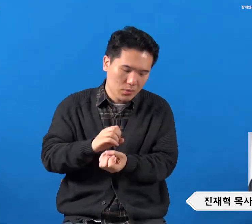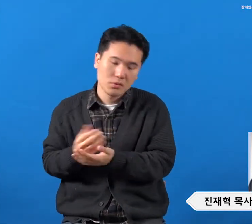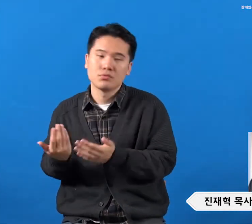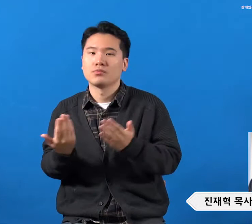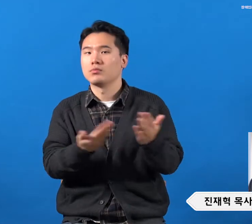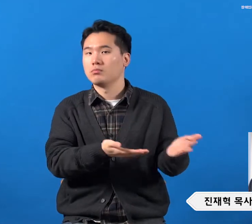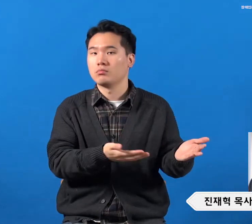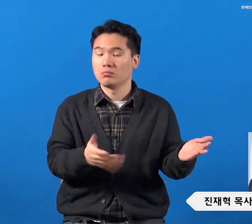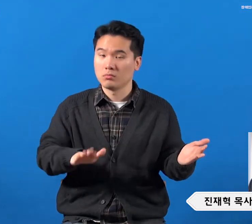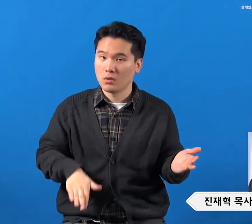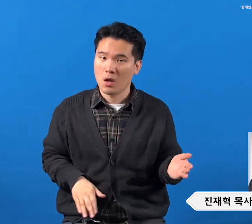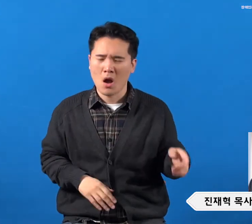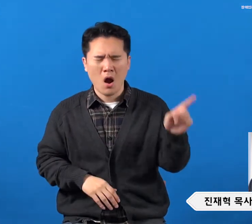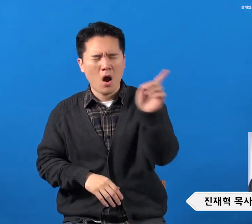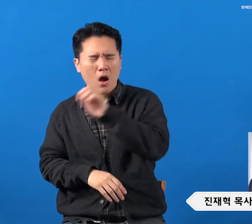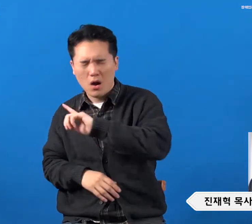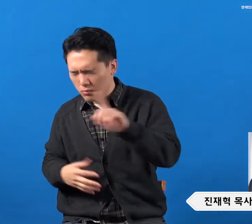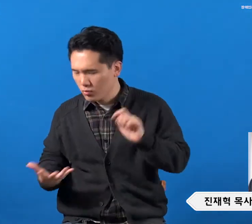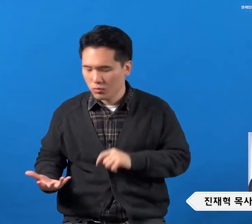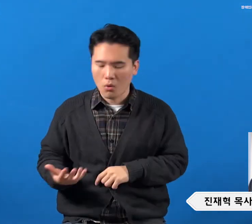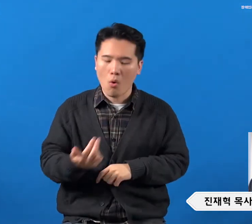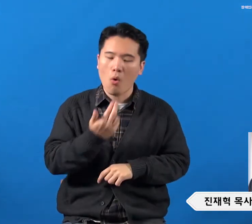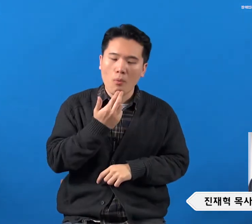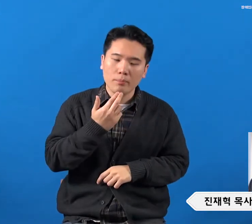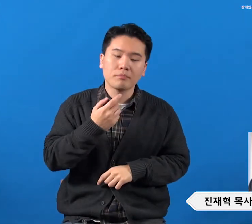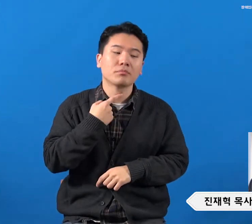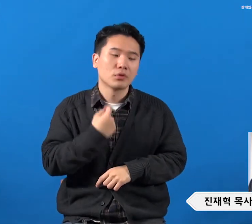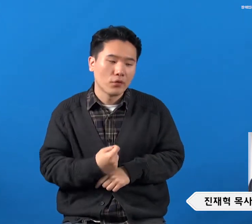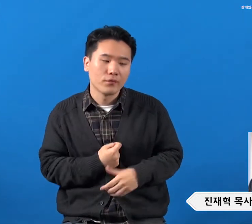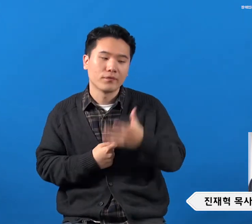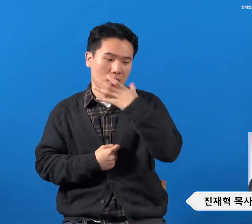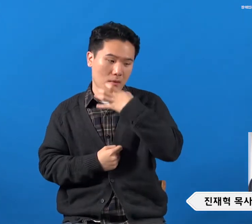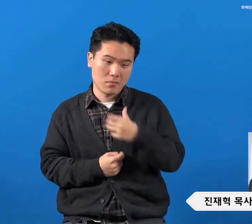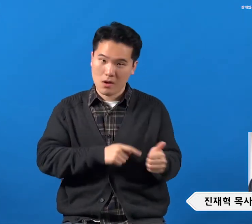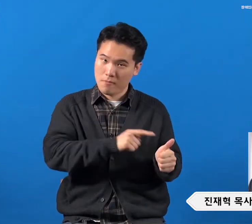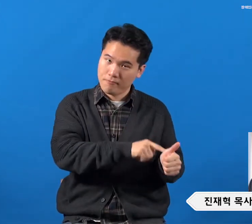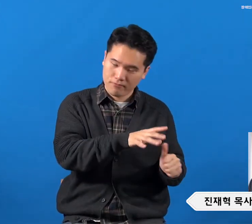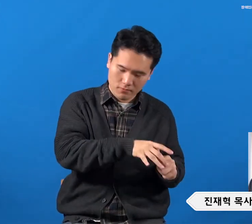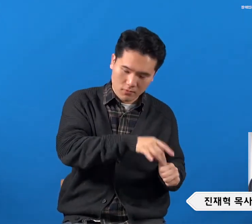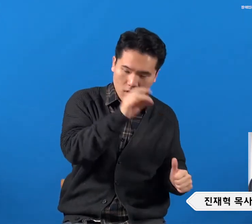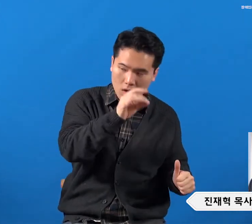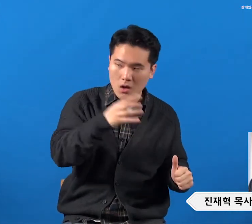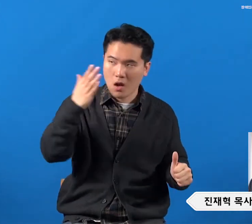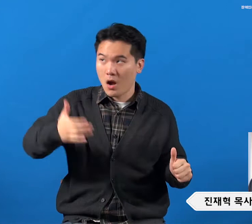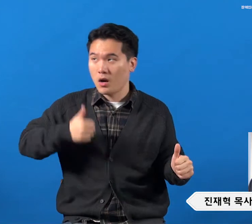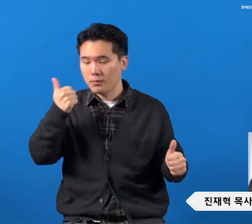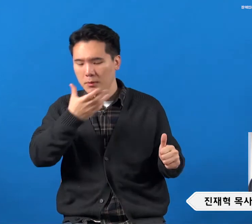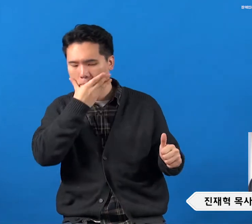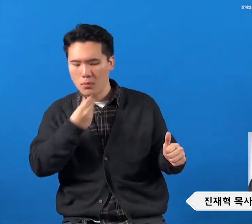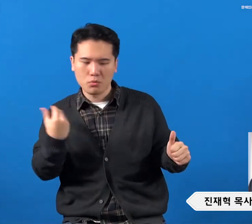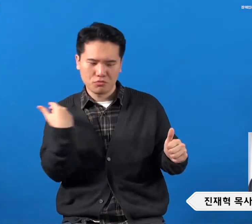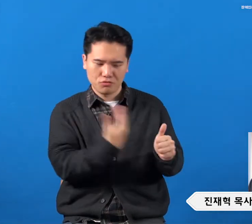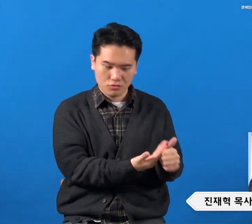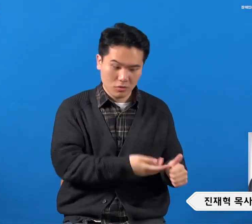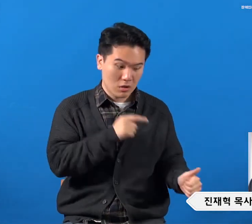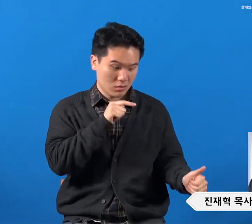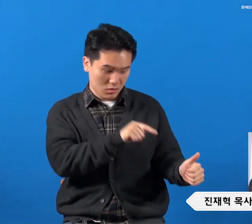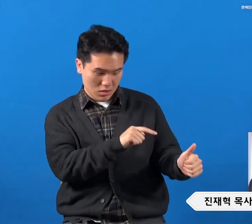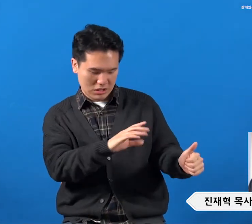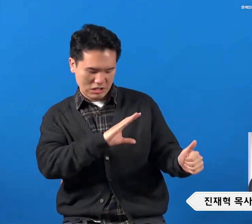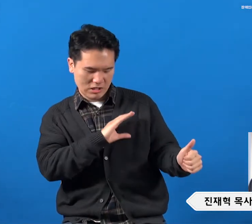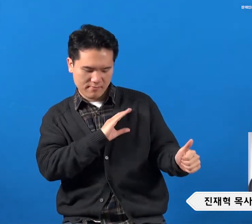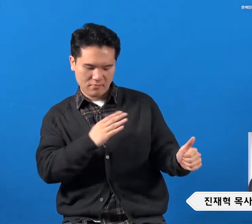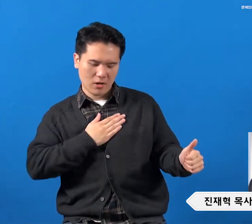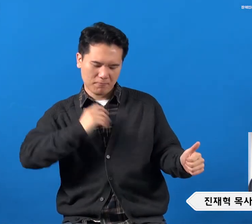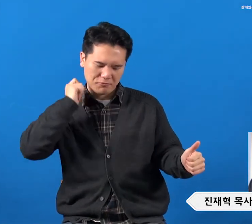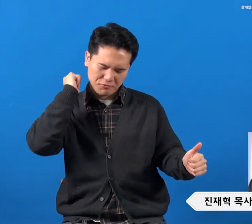그런데 아무것도 없었던 자를 하나님 택하시고 축복하시면서 내가 내 이름을